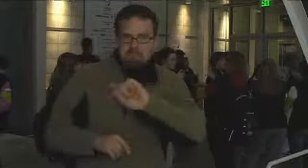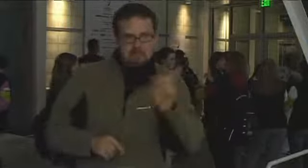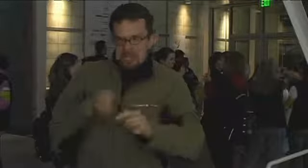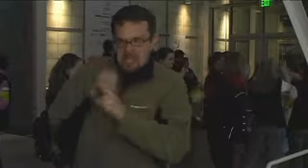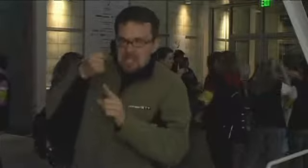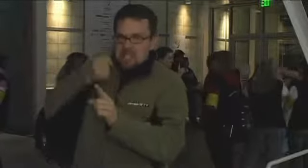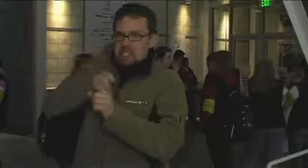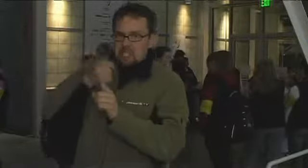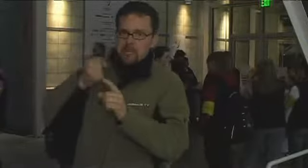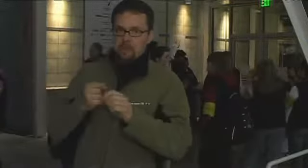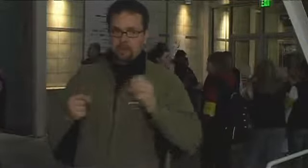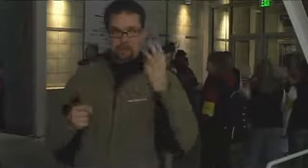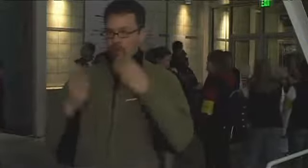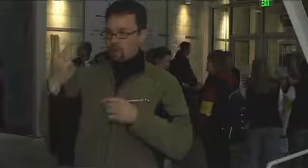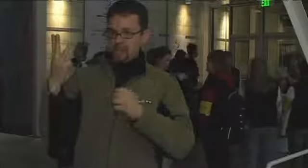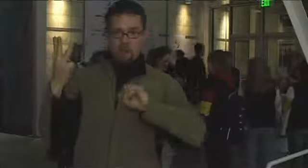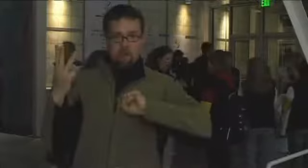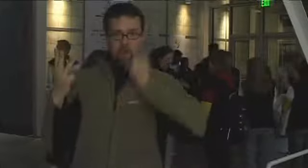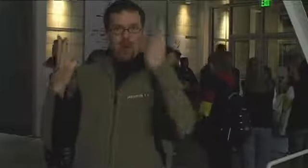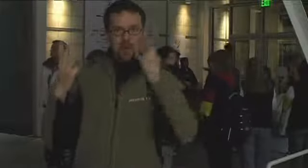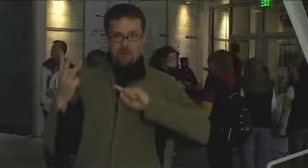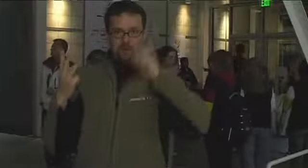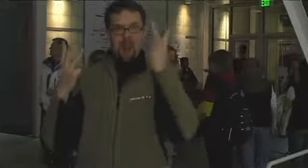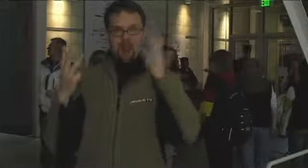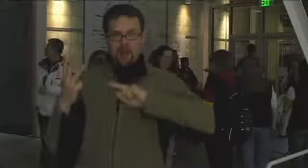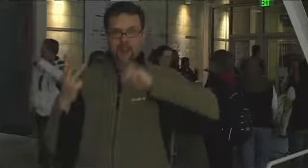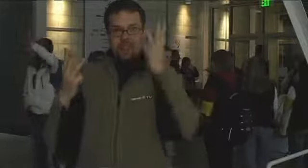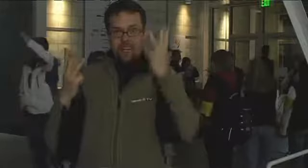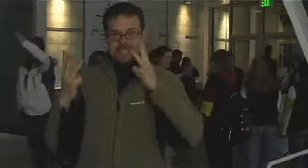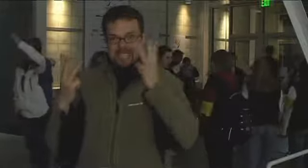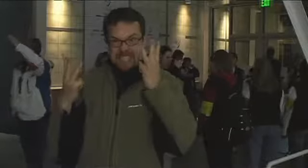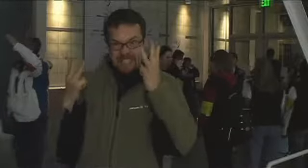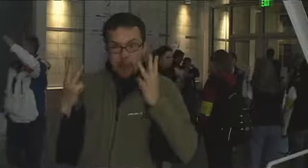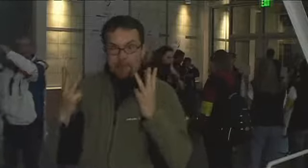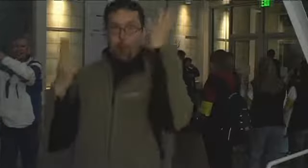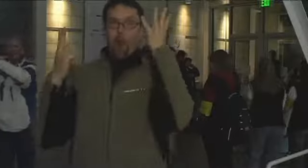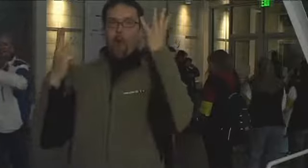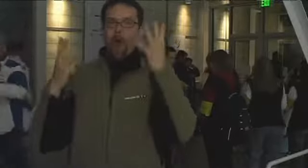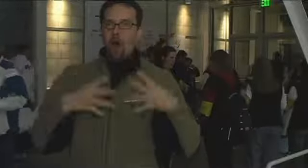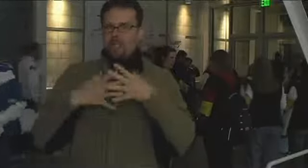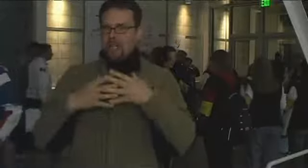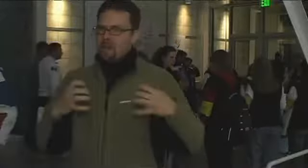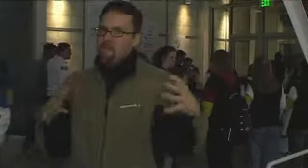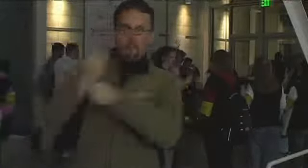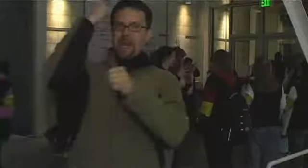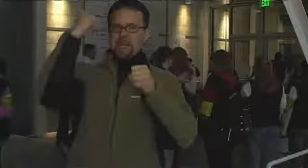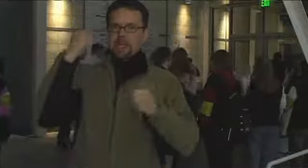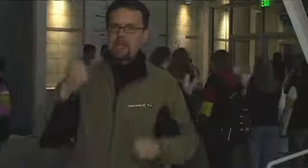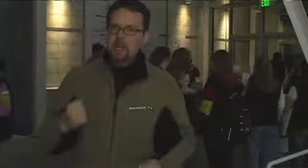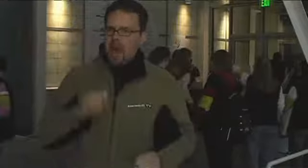Und auf der anderen Seite haben die Amerikaner weiter gekämpft gegen die Kanadier im Eishockey, bis sie tatsächlich mit 4 Punkten gewonnen